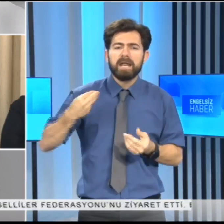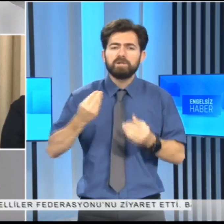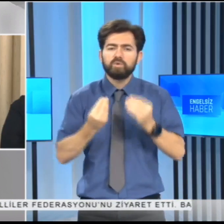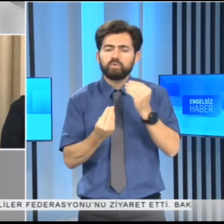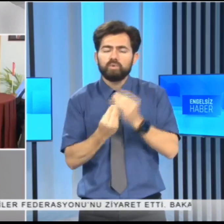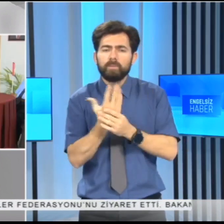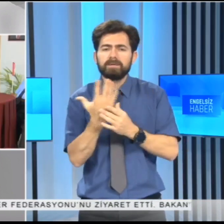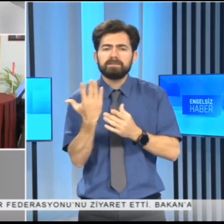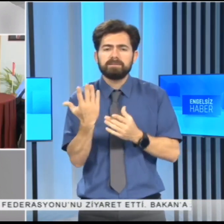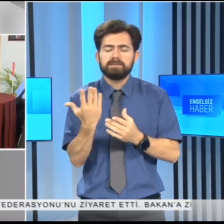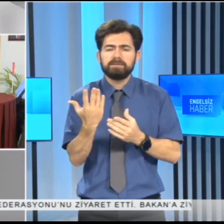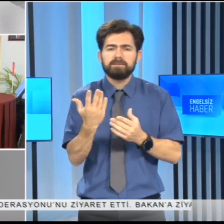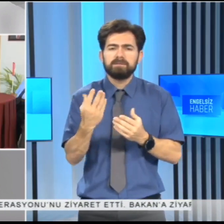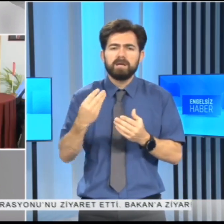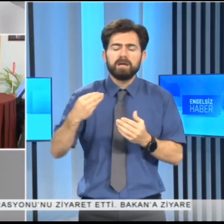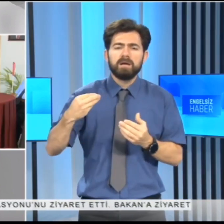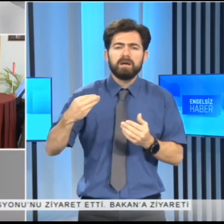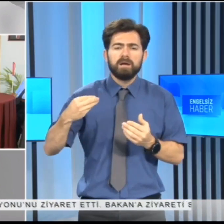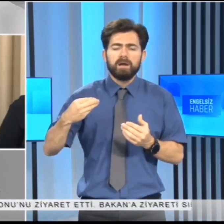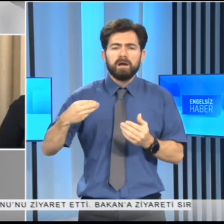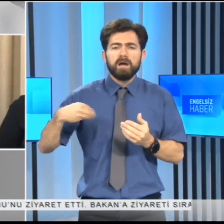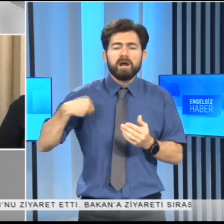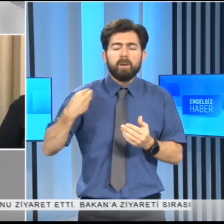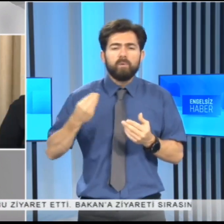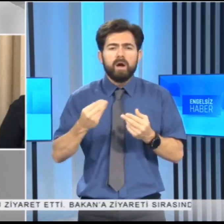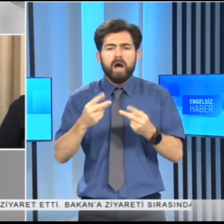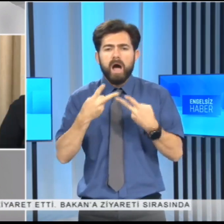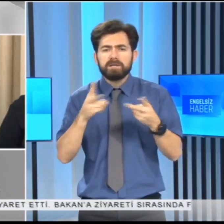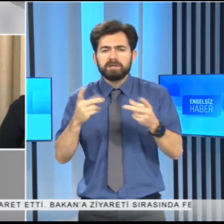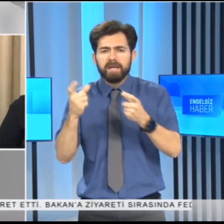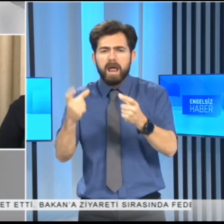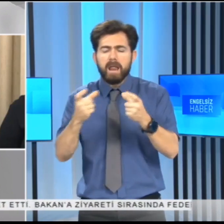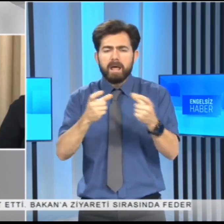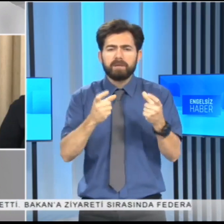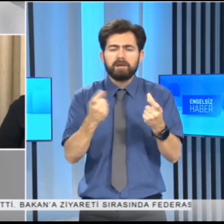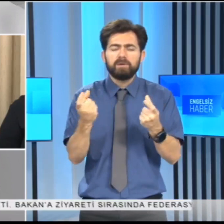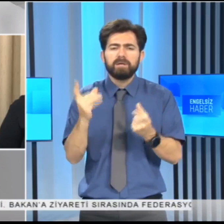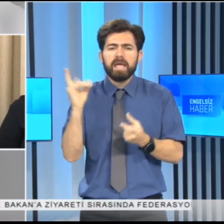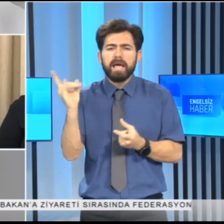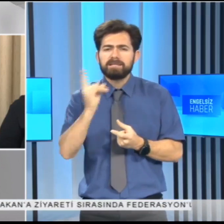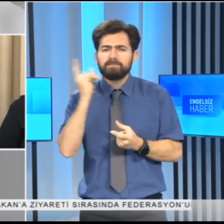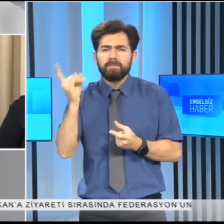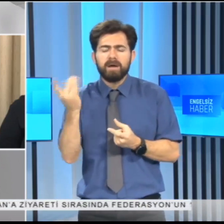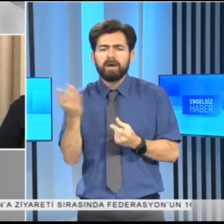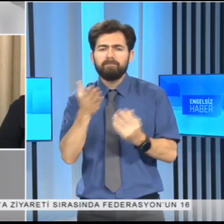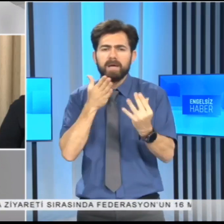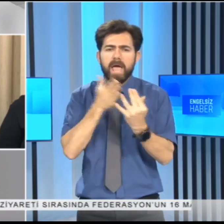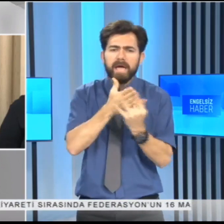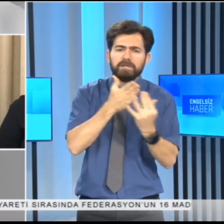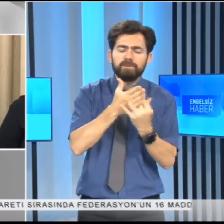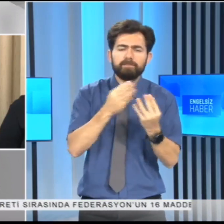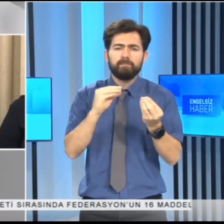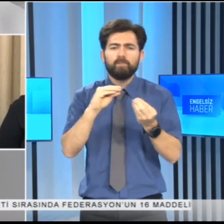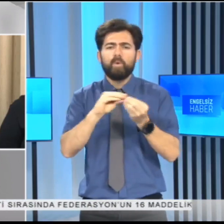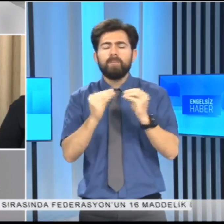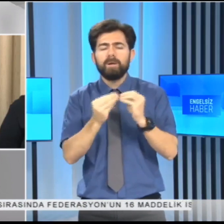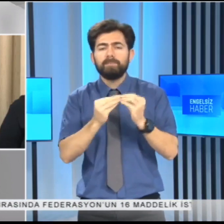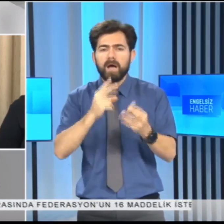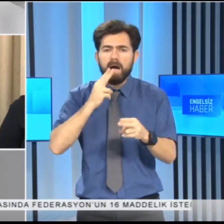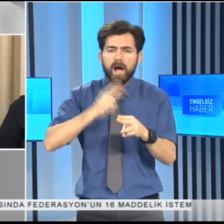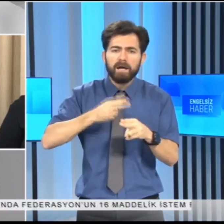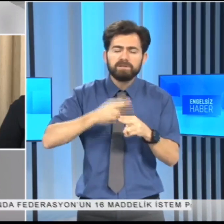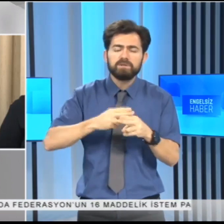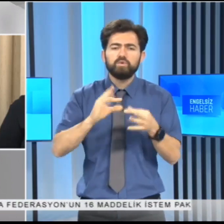kurulması, kamuya açık alanlarda ulaşım, dolaşım ve erişim sorunlarına ivedi